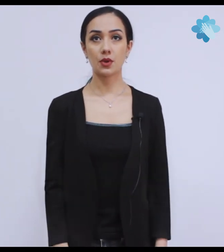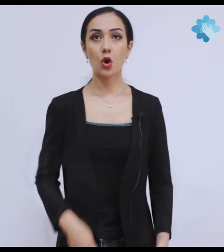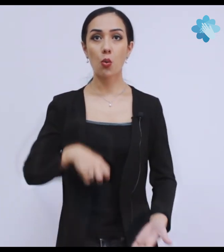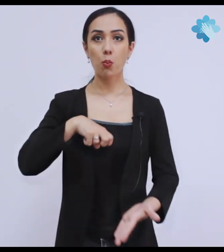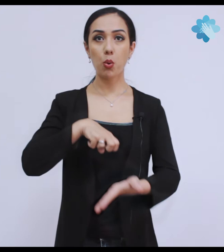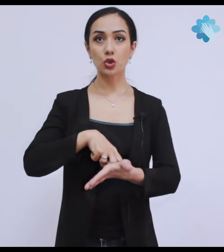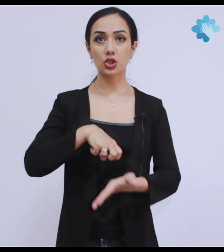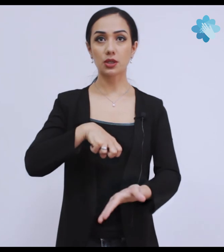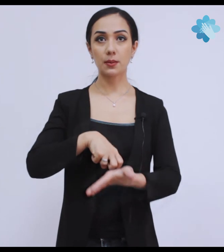почта